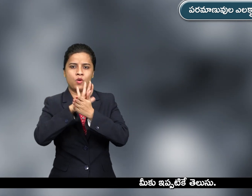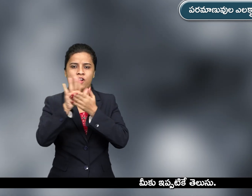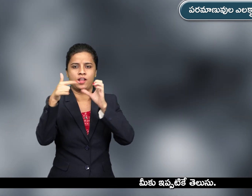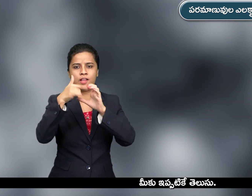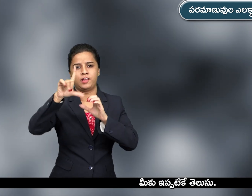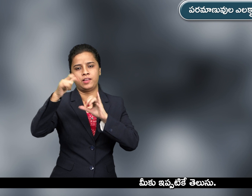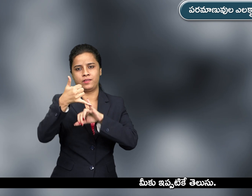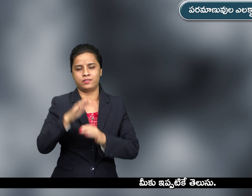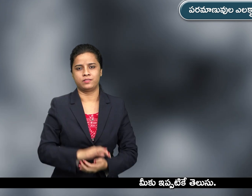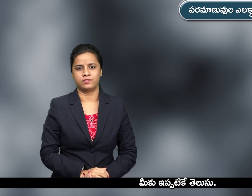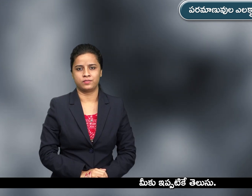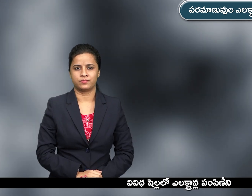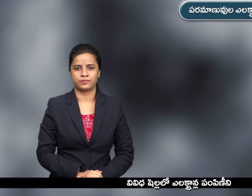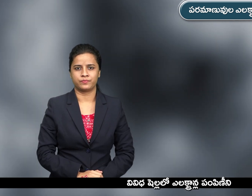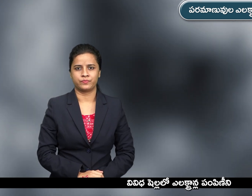తెలుసు.